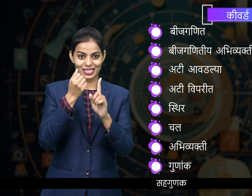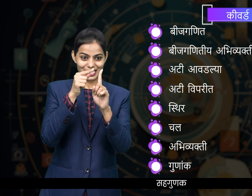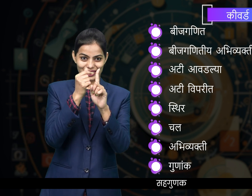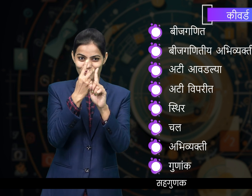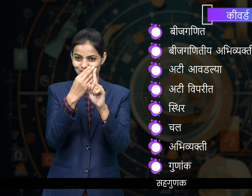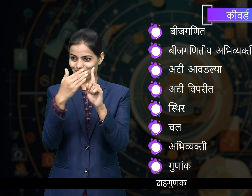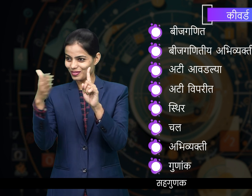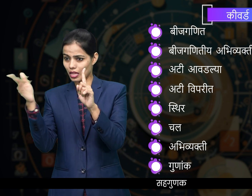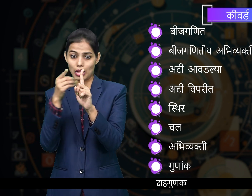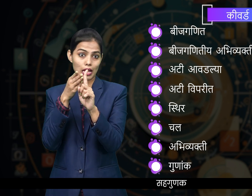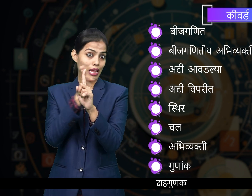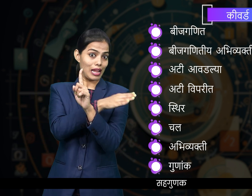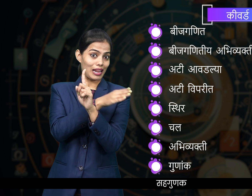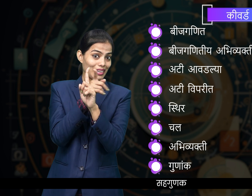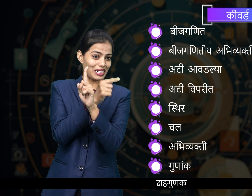सहगुणक.